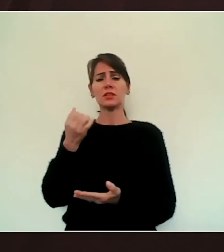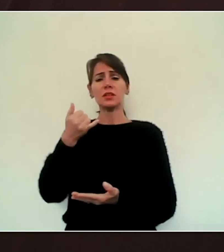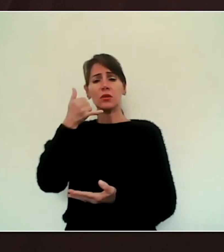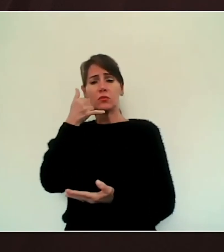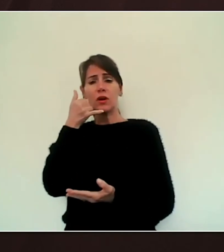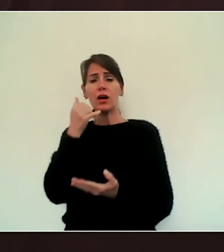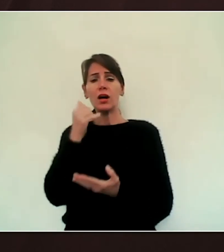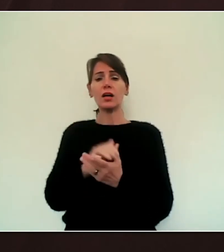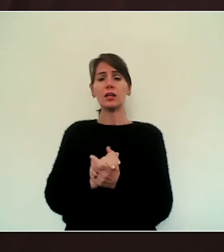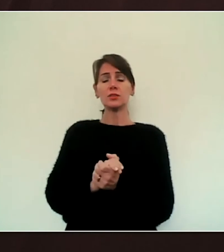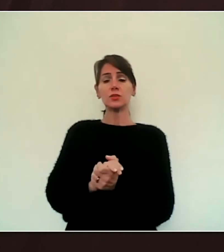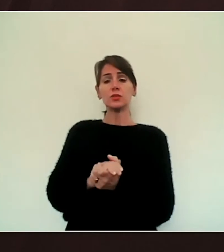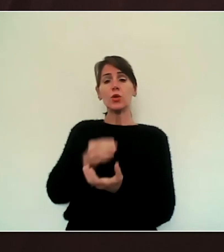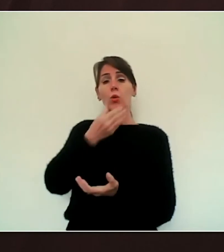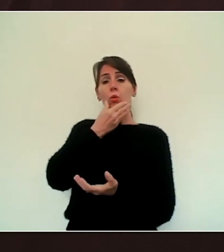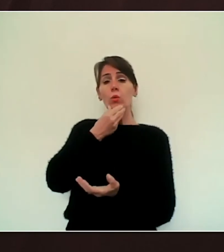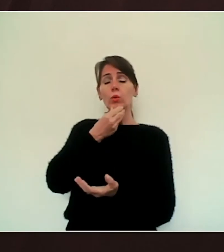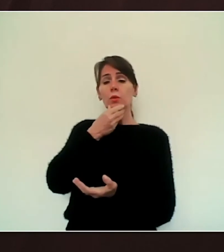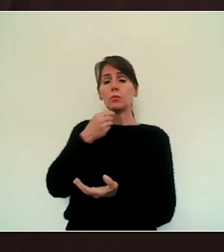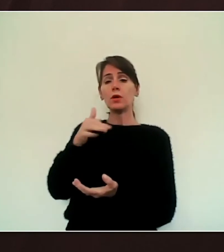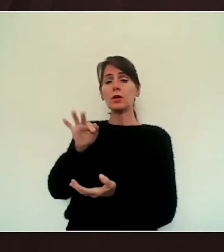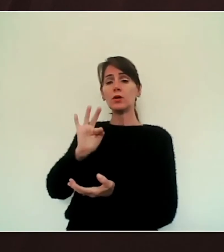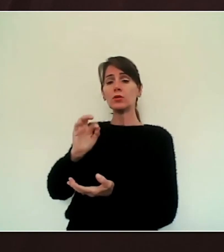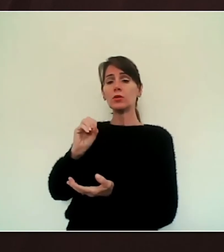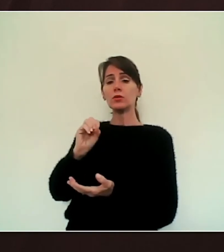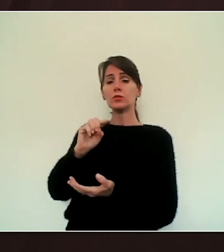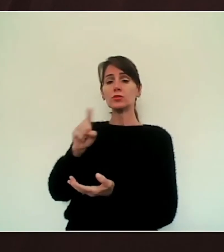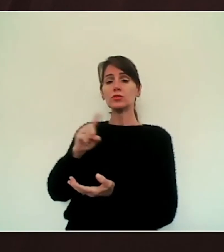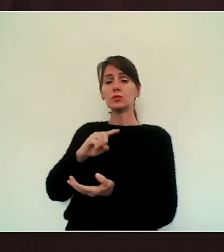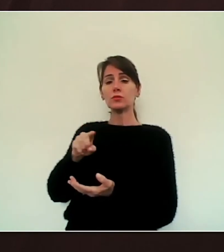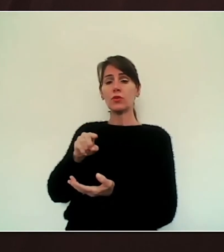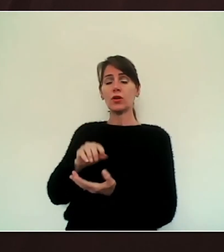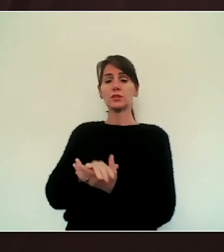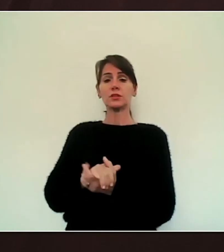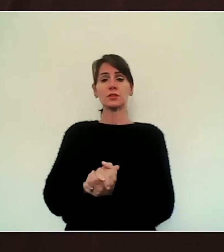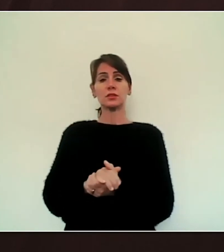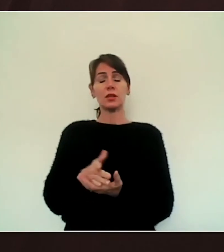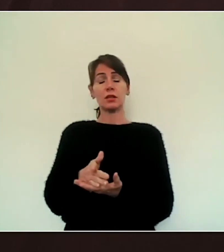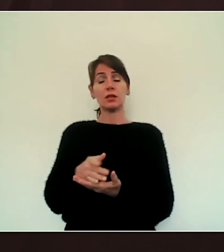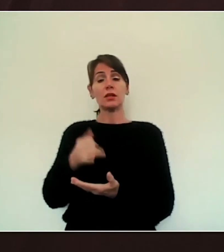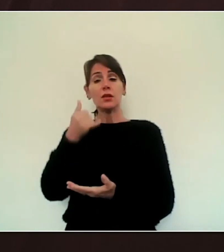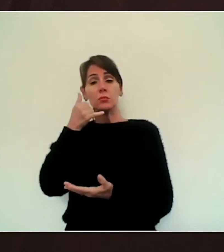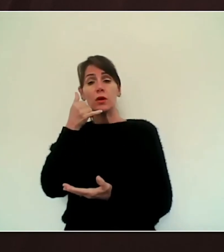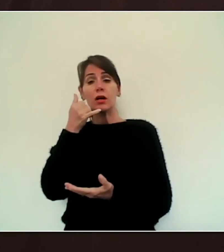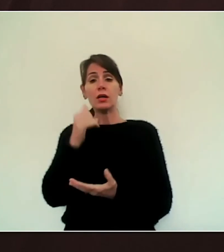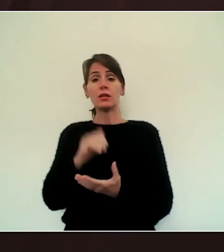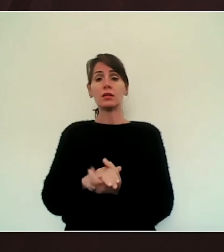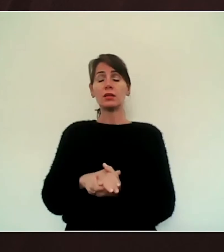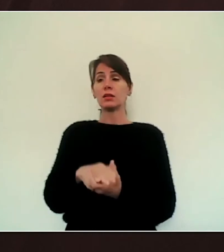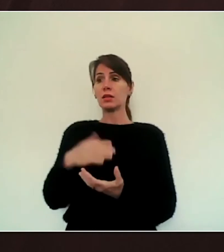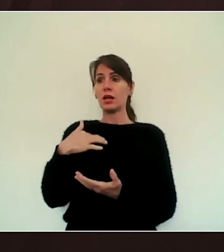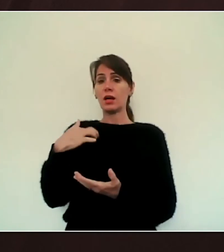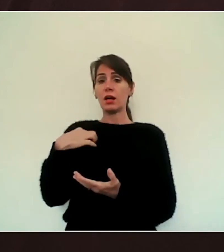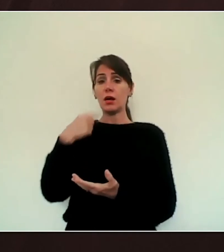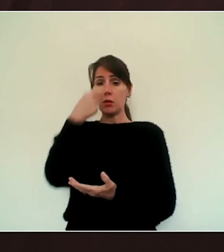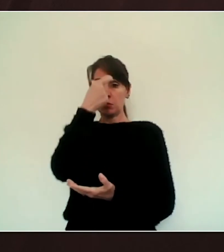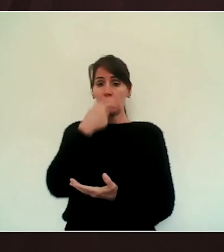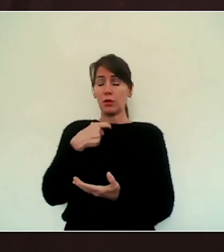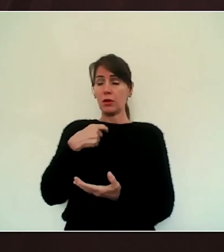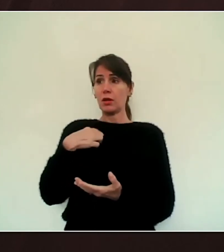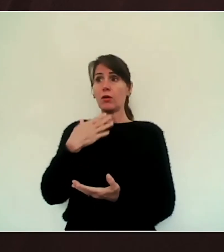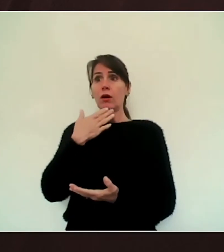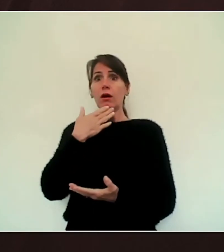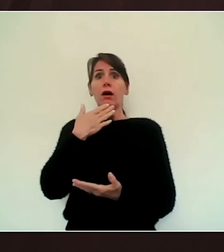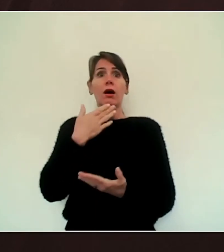Iguaçu, cuida da igreja, do CEAP? Falei: sou eu mesmo. Então, eu estou impressionado com o trabalho de